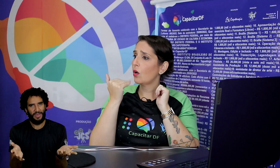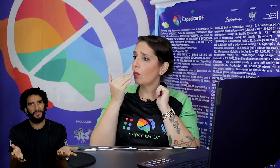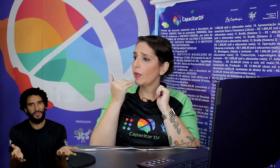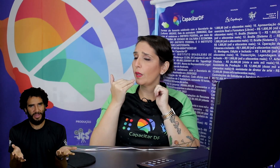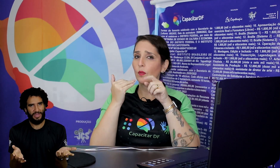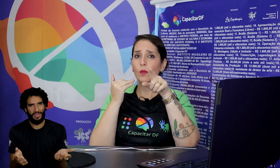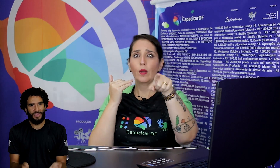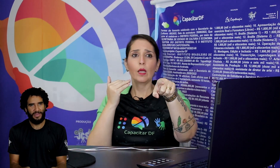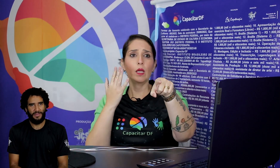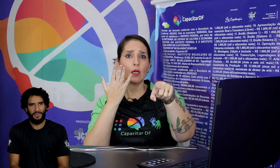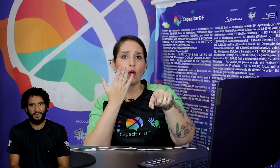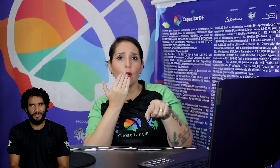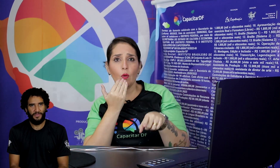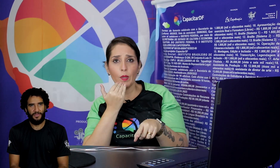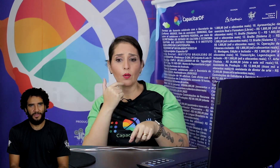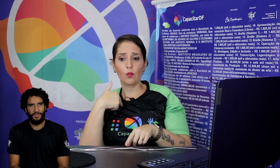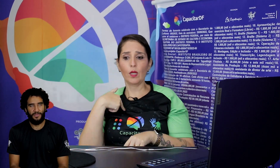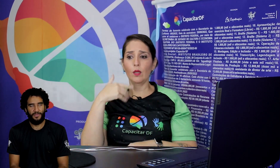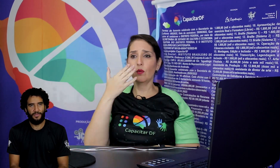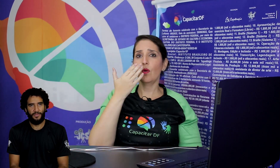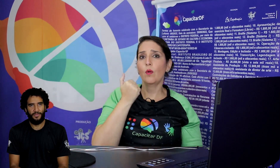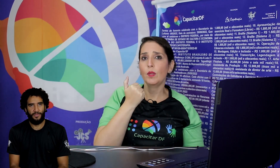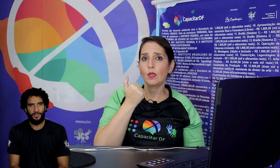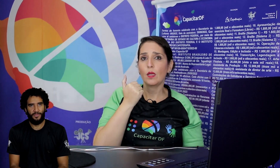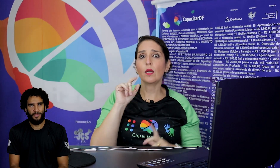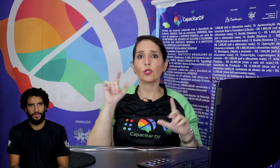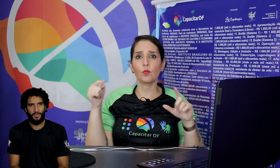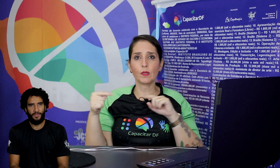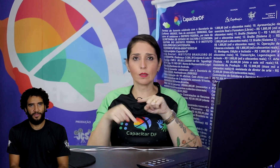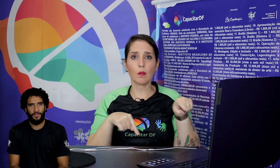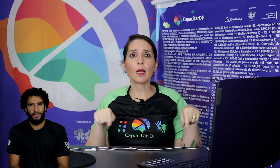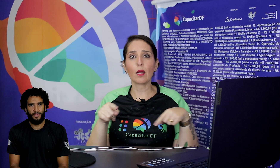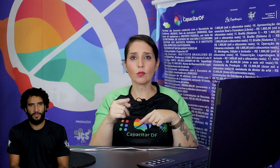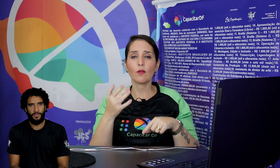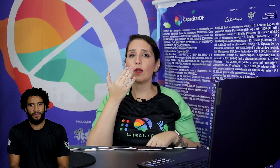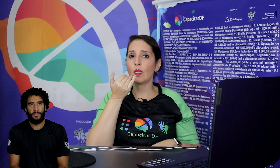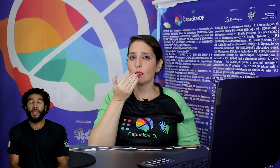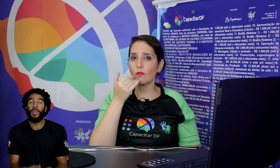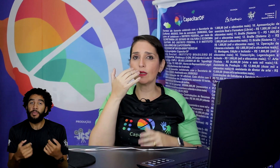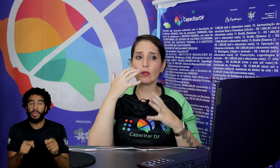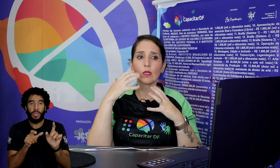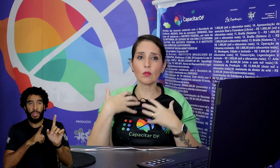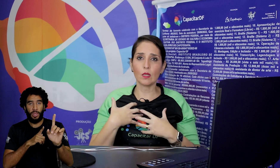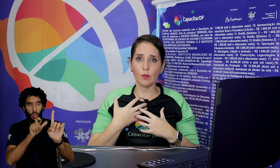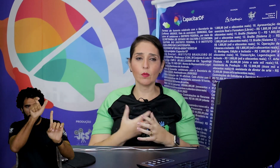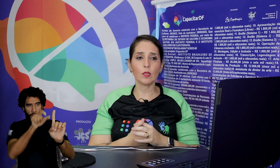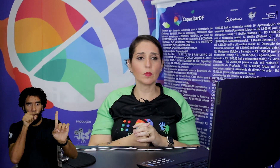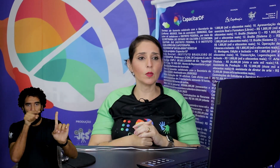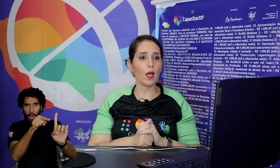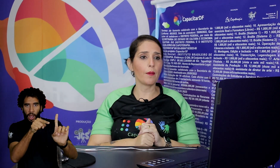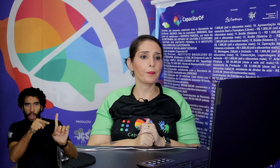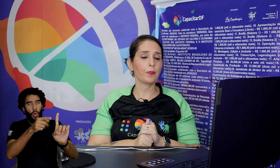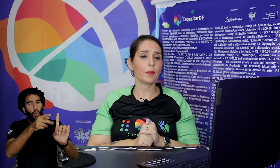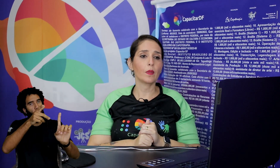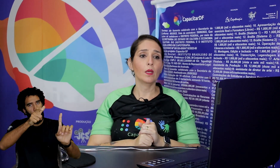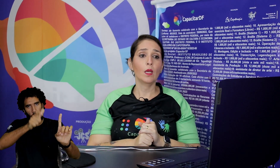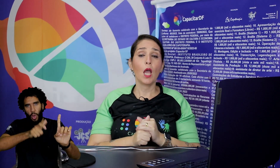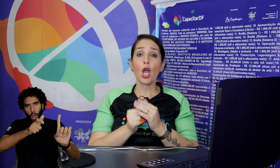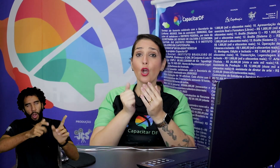Ele comeu. Ele comeu. Eu comi. A gente precisa marcar os referentes e fazer o sinal sempre no mesmo lugar.